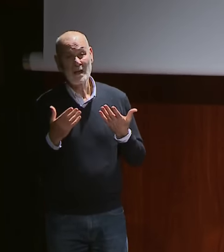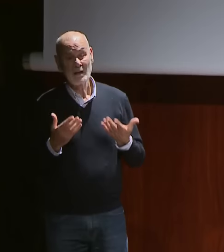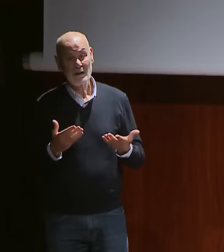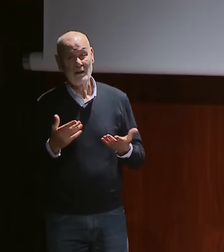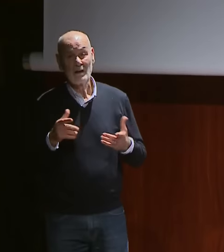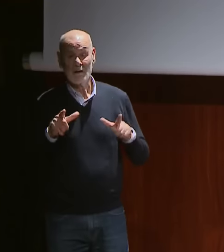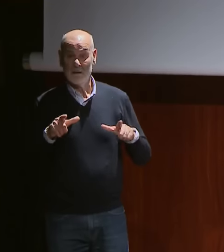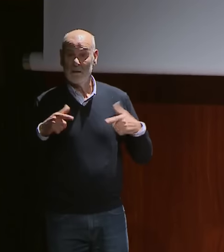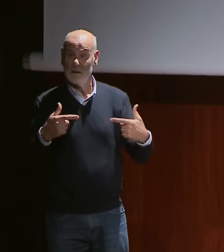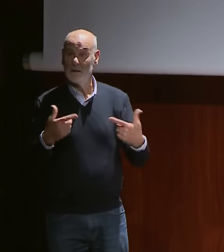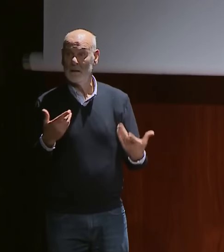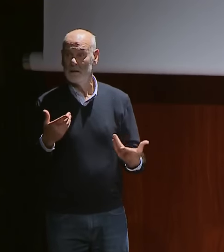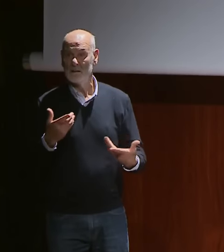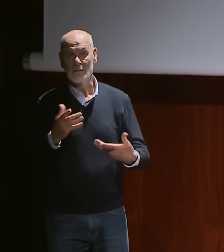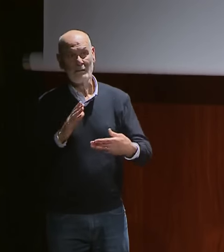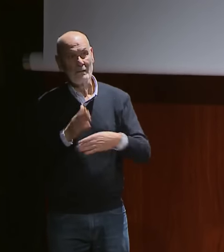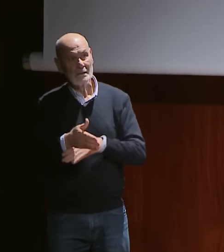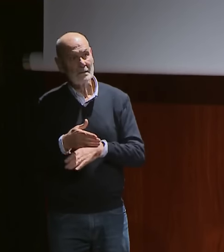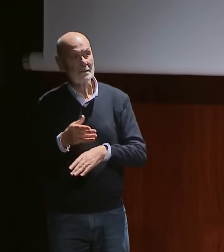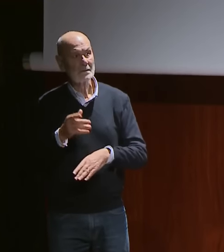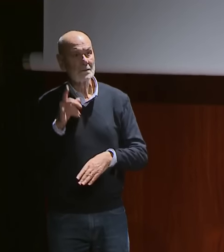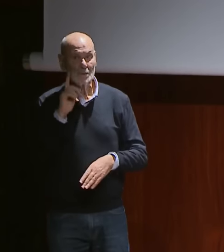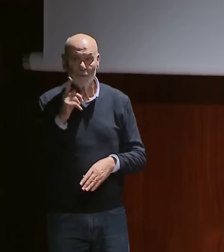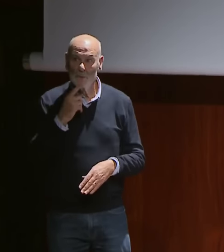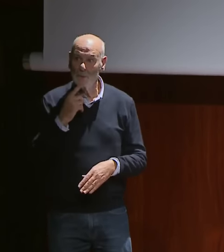C'est avec grand plaisir que je reviens.